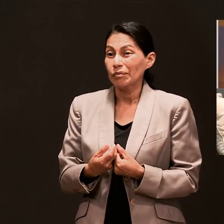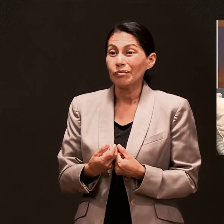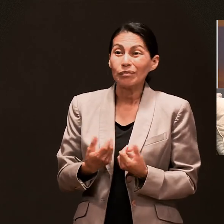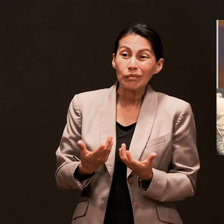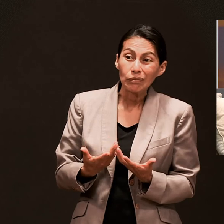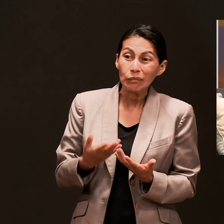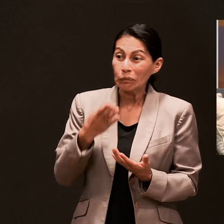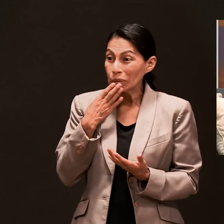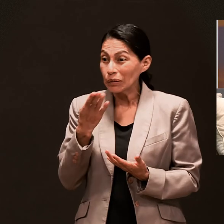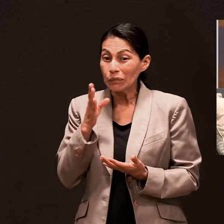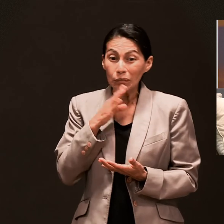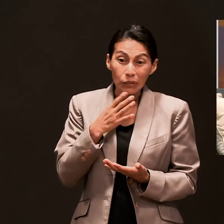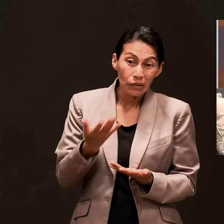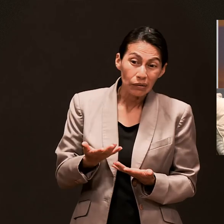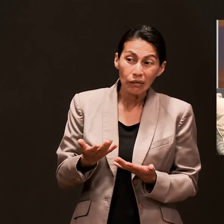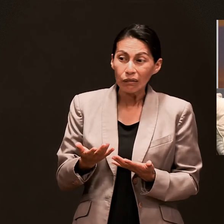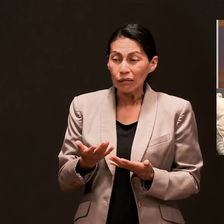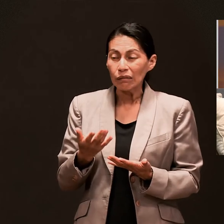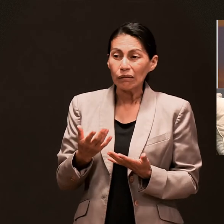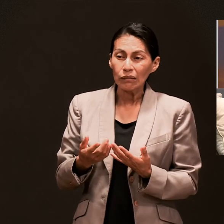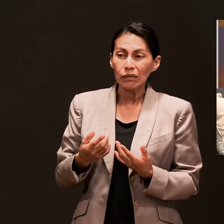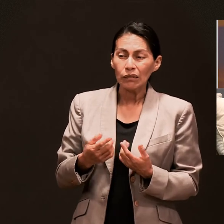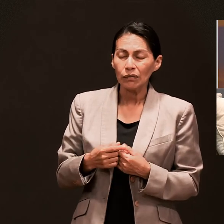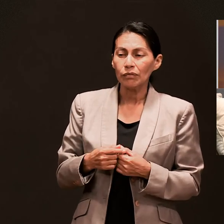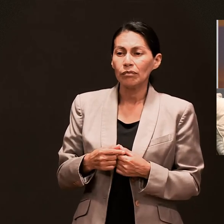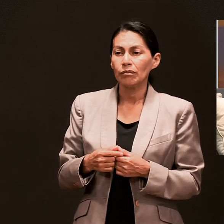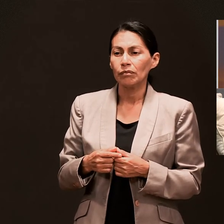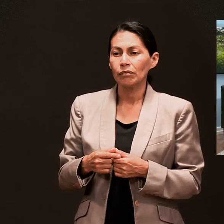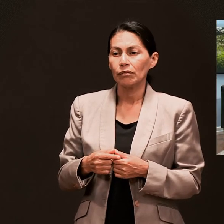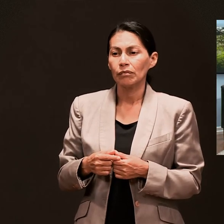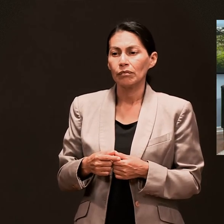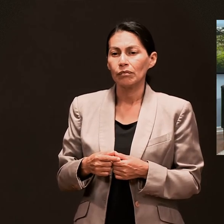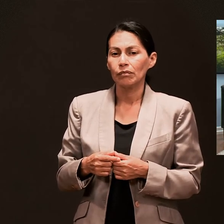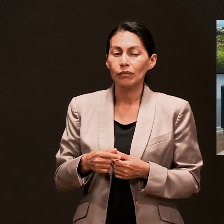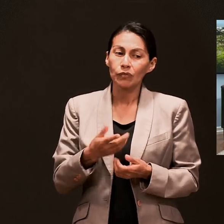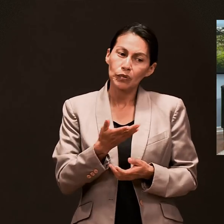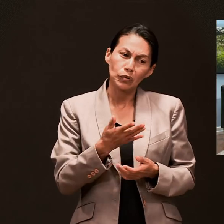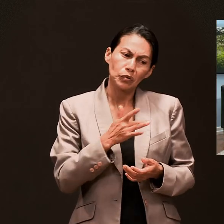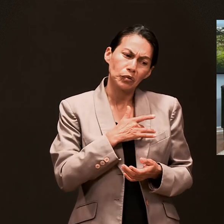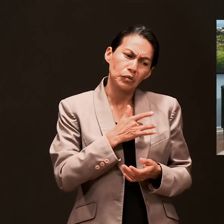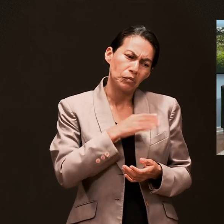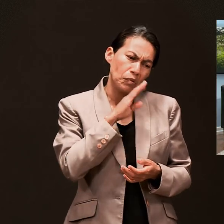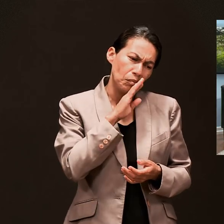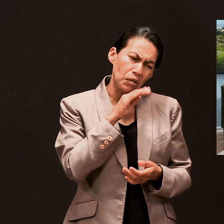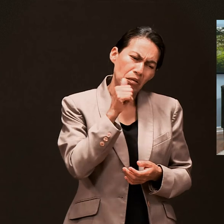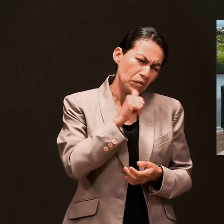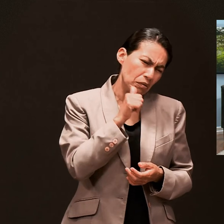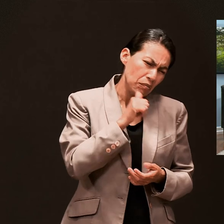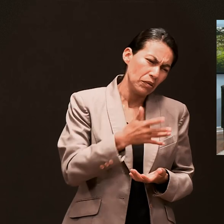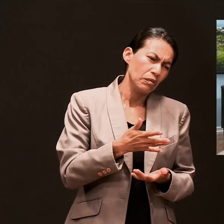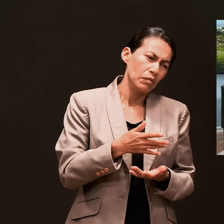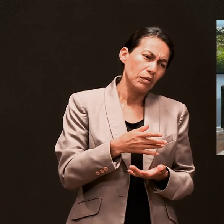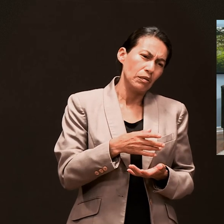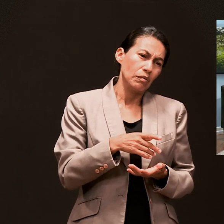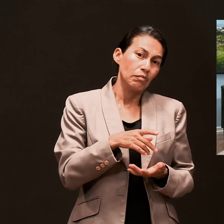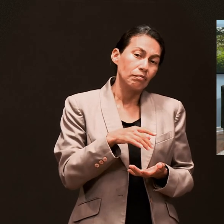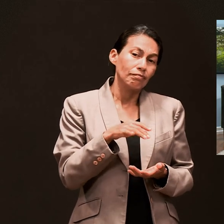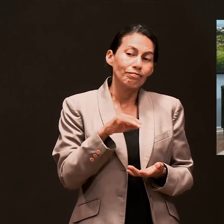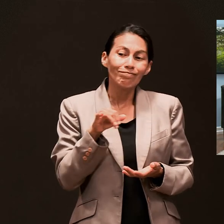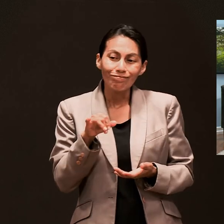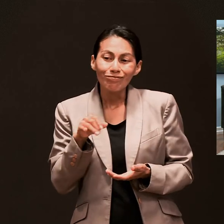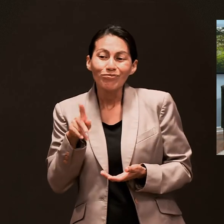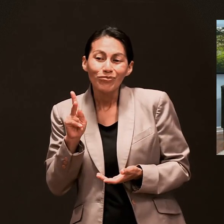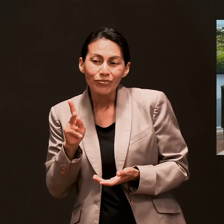cuando se iban no Ay cómo cómo Irán y yo ya la madre Sí bueno usted dice Sí